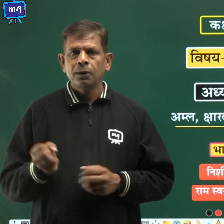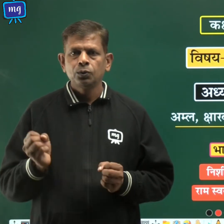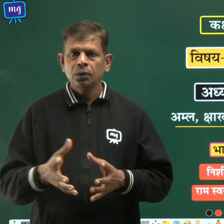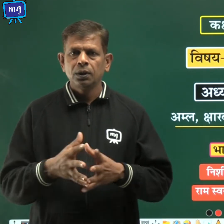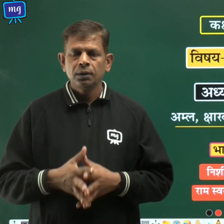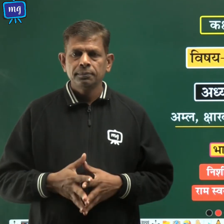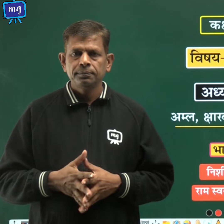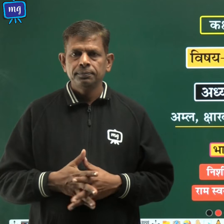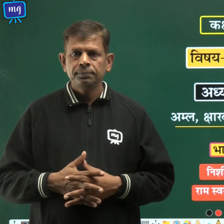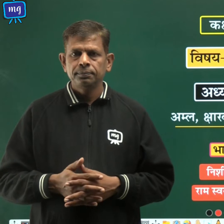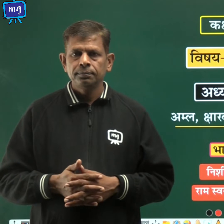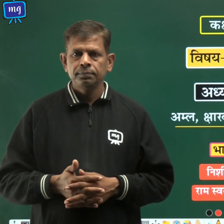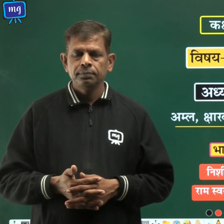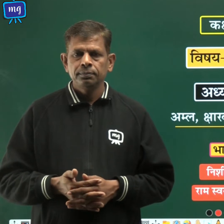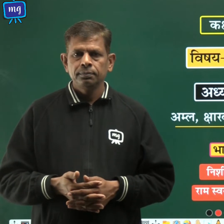करें।